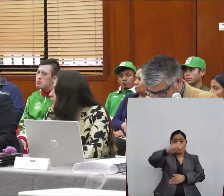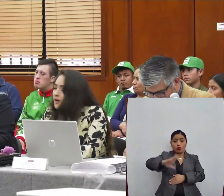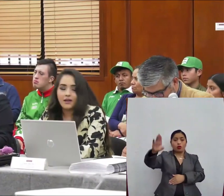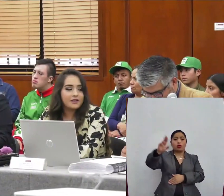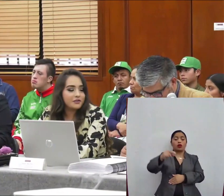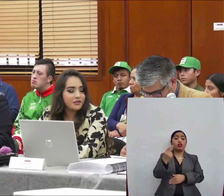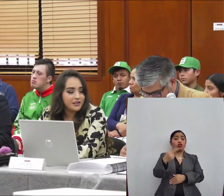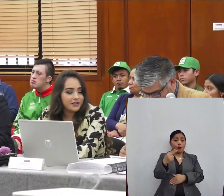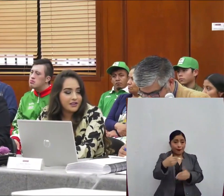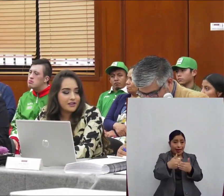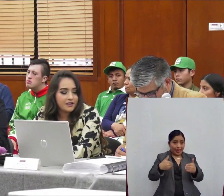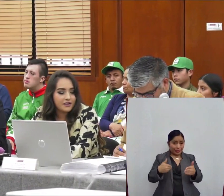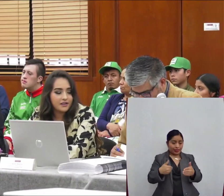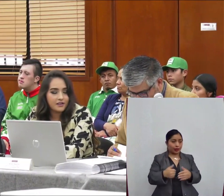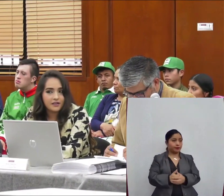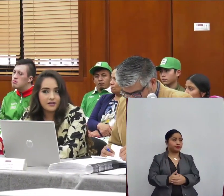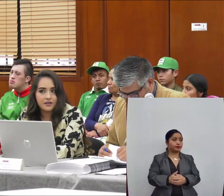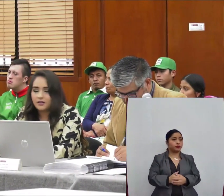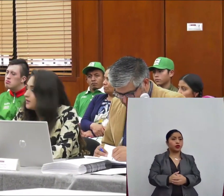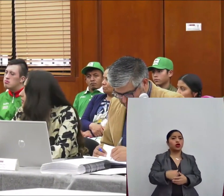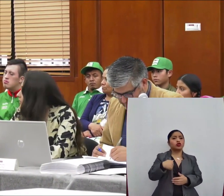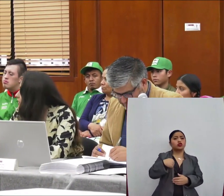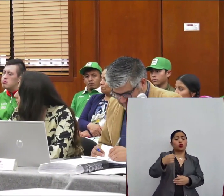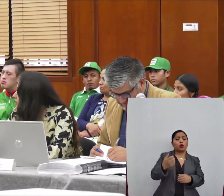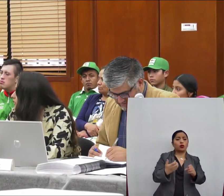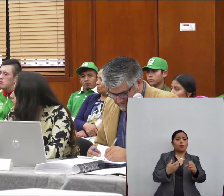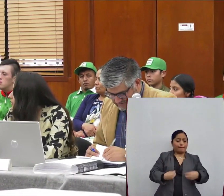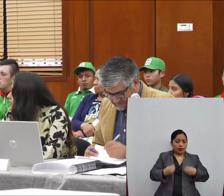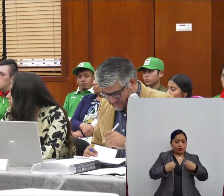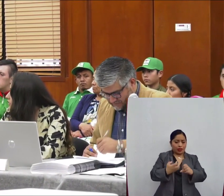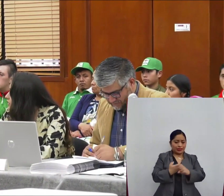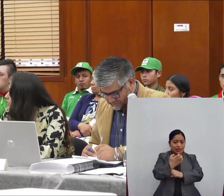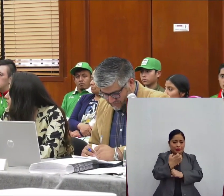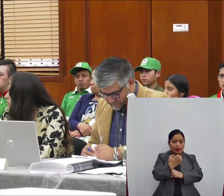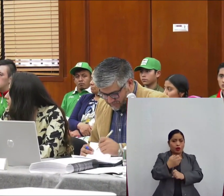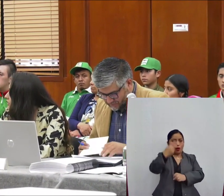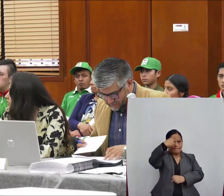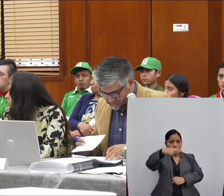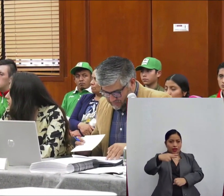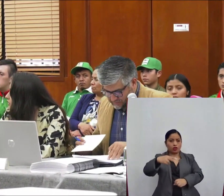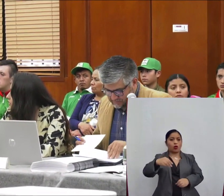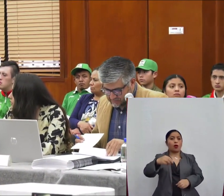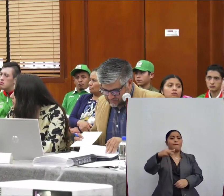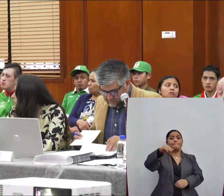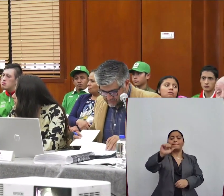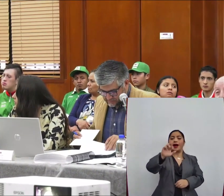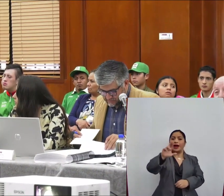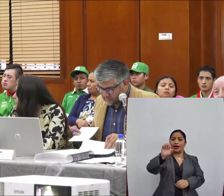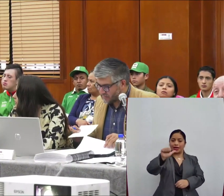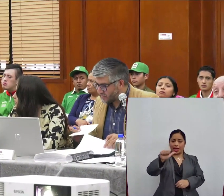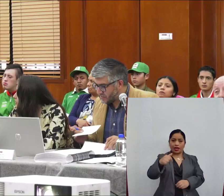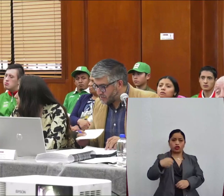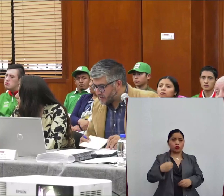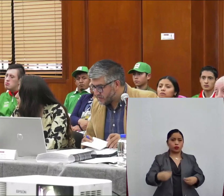López Telles, soy del municipio del Oro, Estado de México, en el límite del Estado de México y Michoacán.